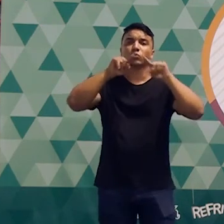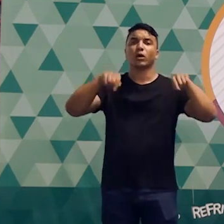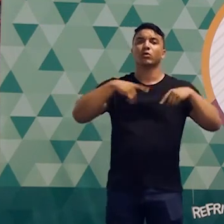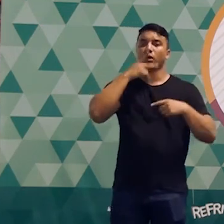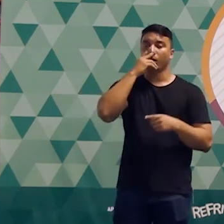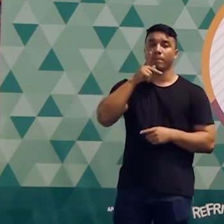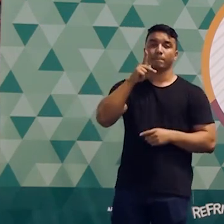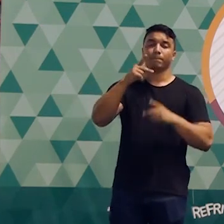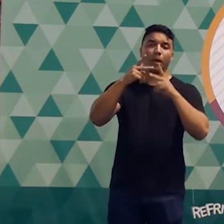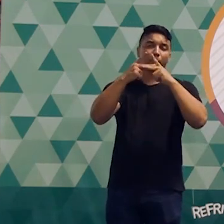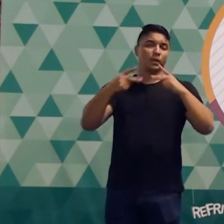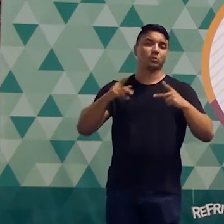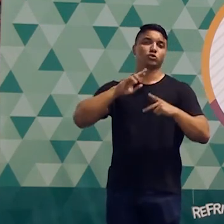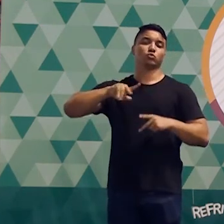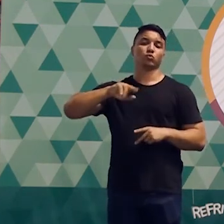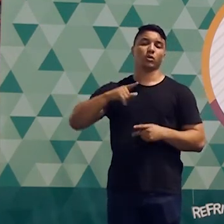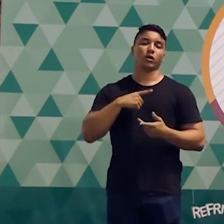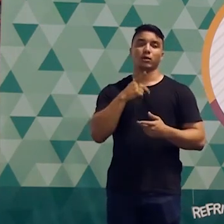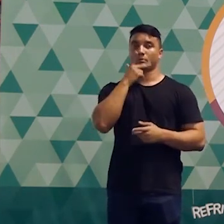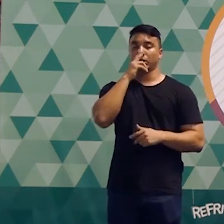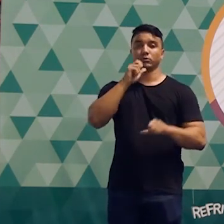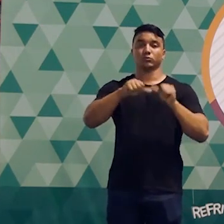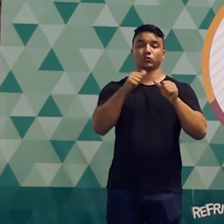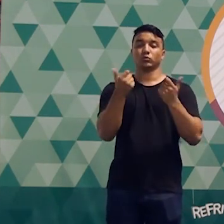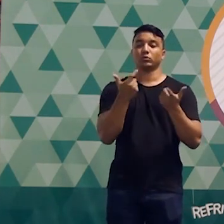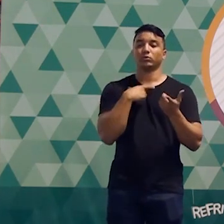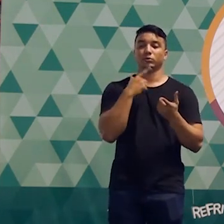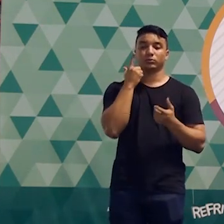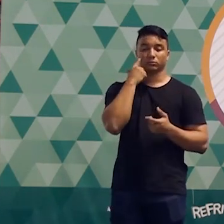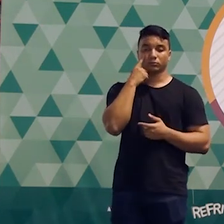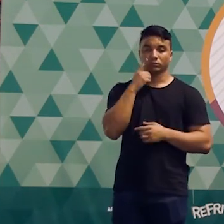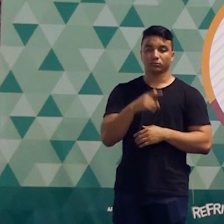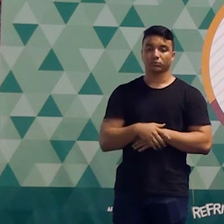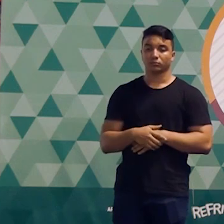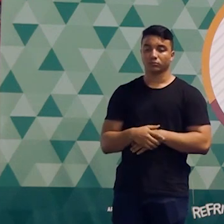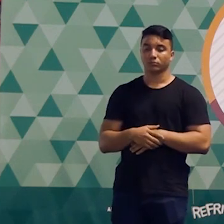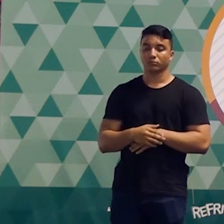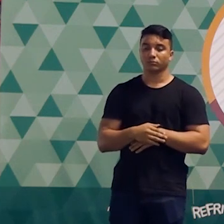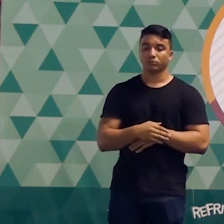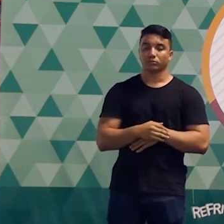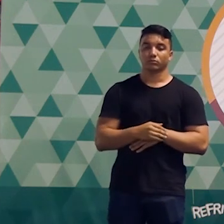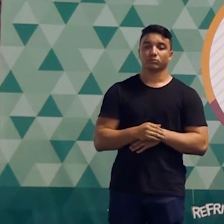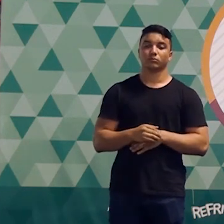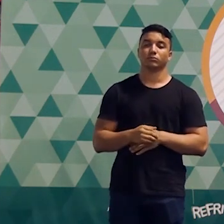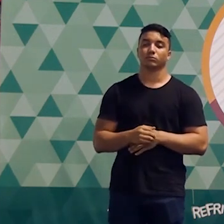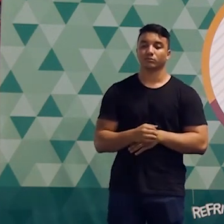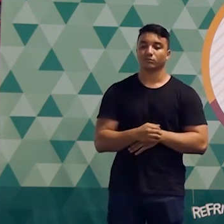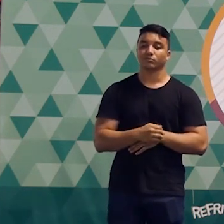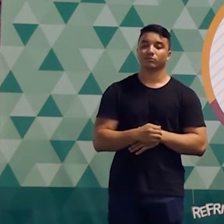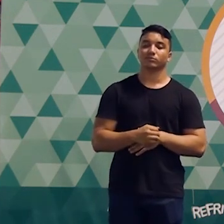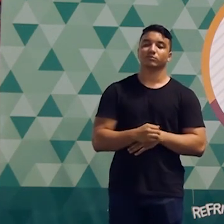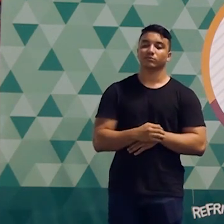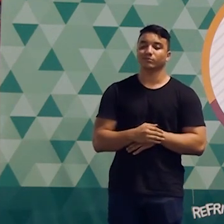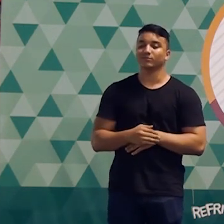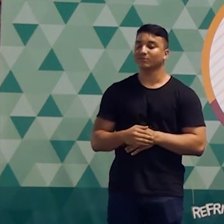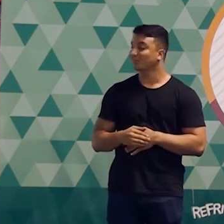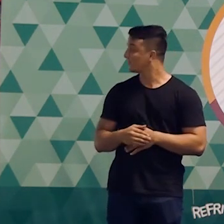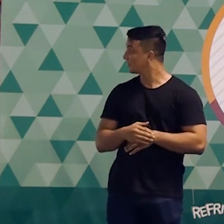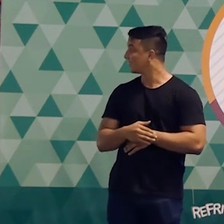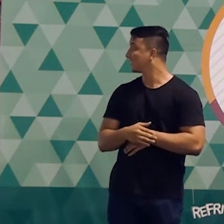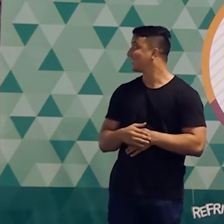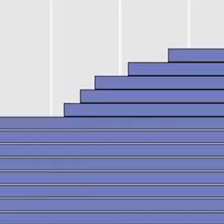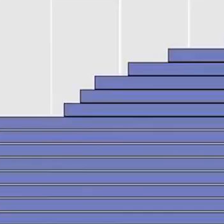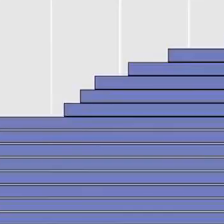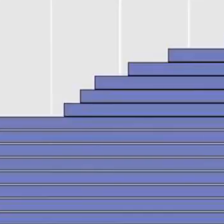é uma pirâmide. Verdade. Vai ficar sem cara de pirâmide. Vai parecer com o quê? Sei lá, um botijão de gás aleijado. Olha.